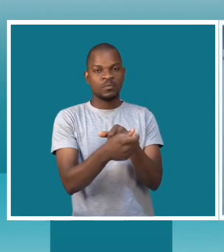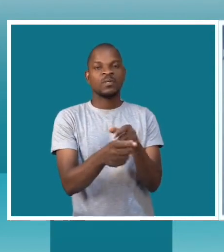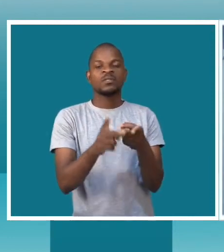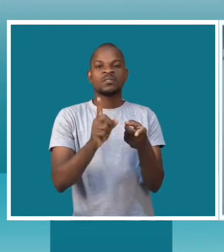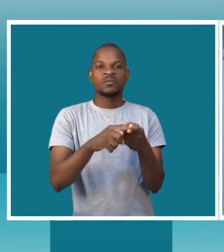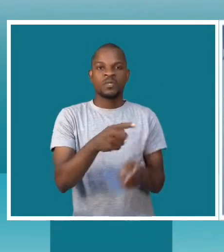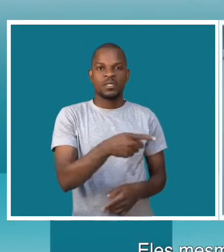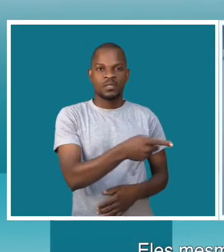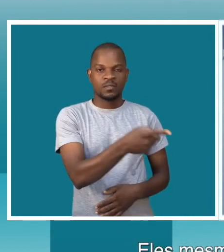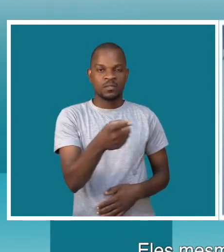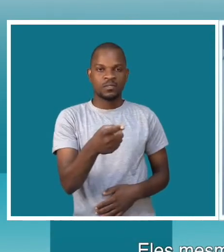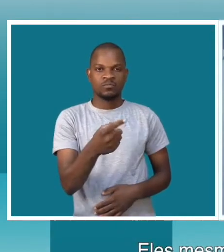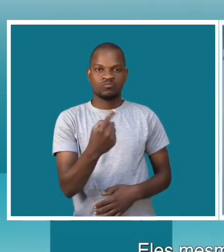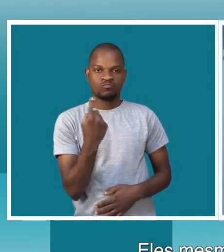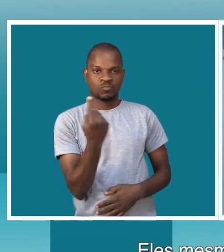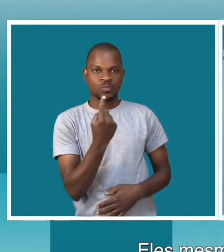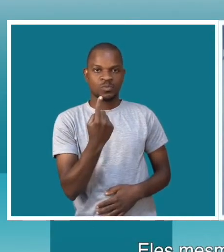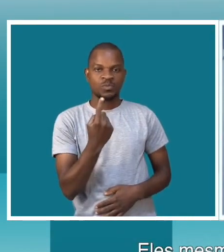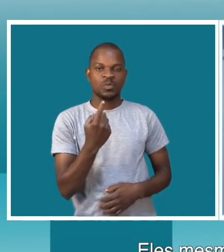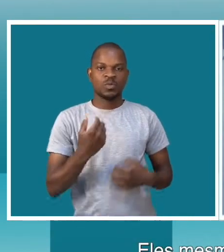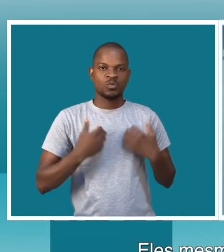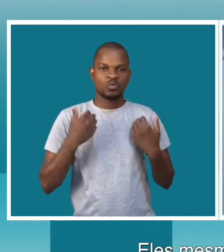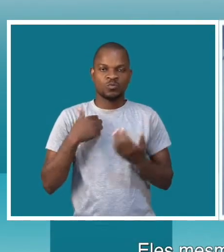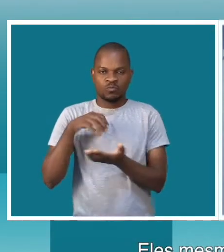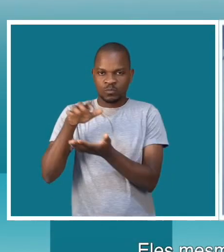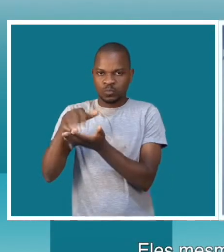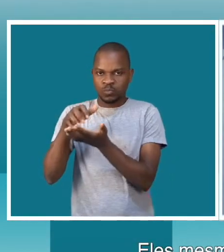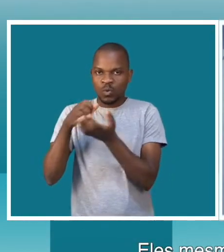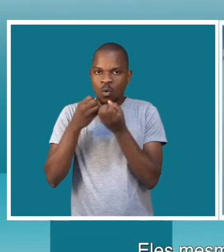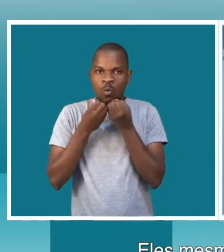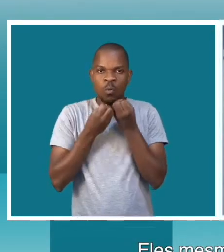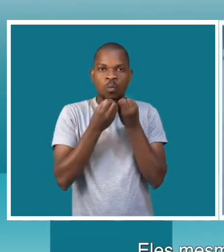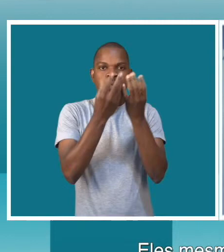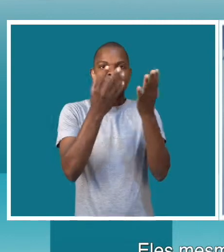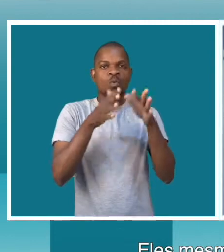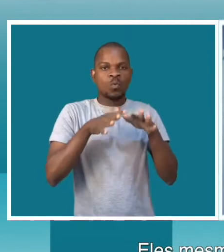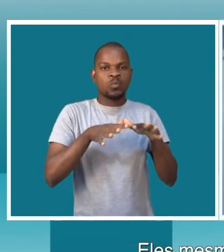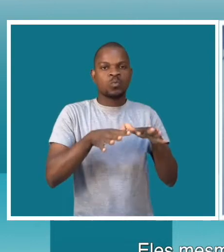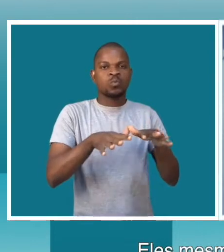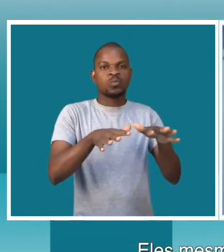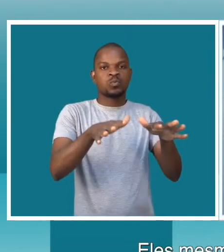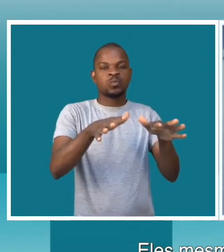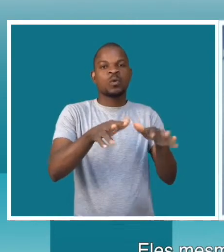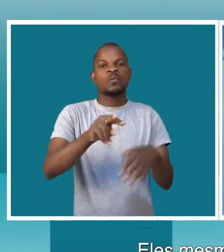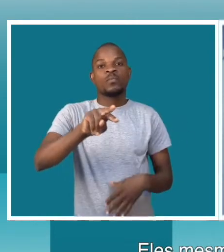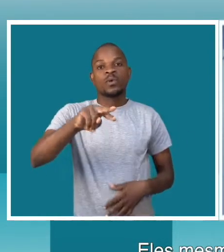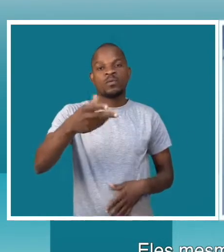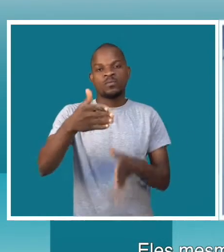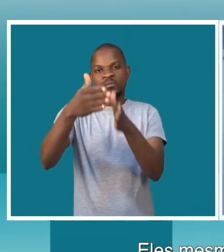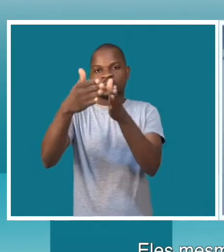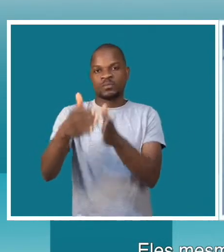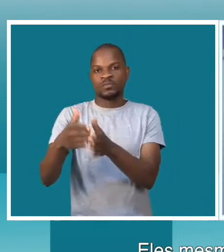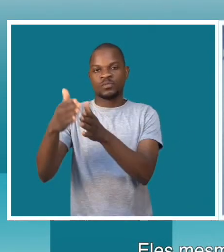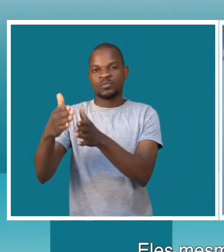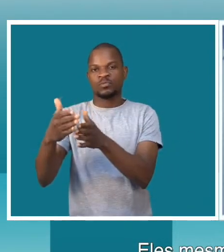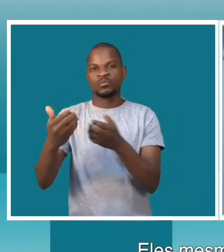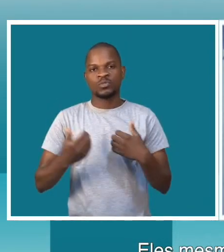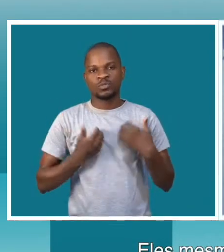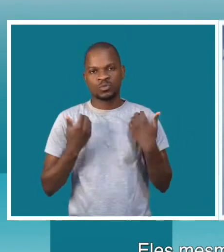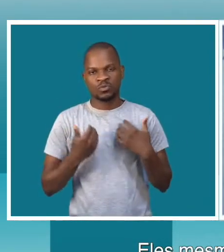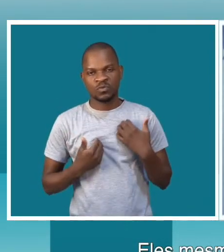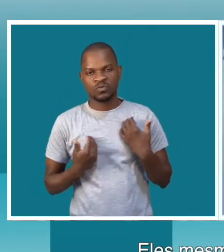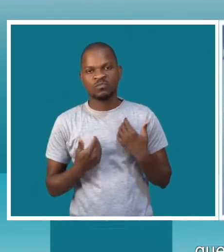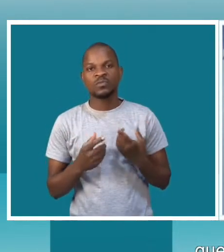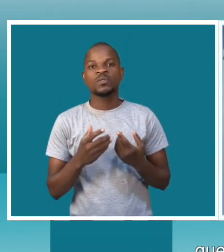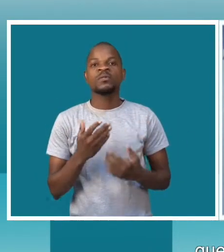E com eles mesmo, trazendo a informação, eles difundem para os pares, para os jovens